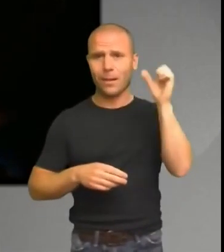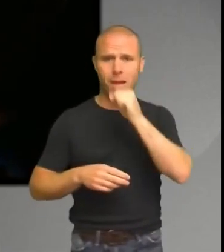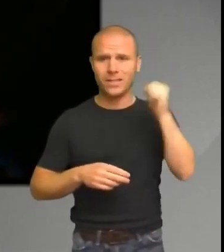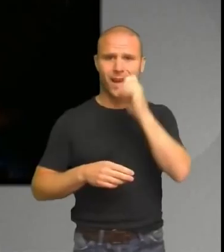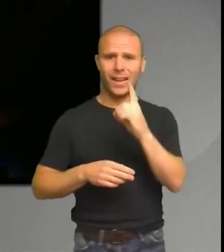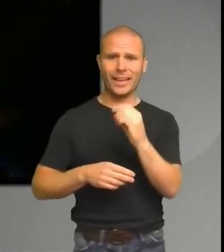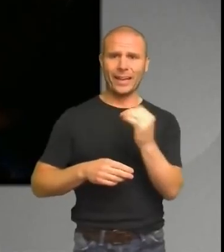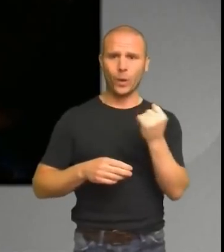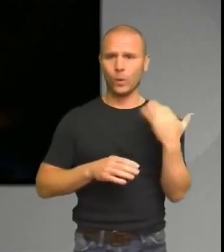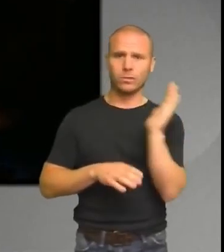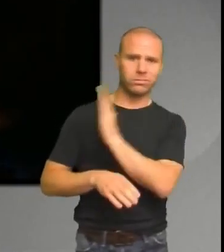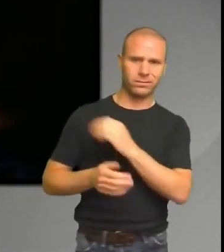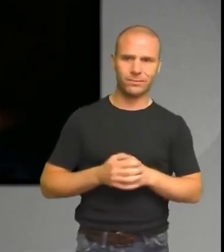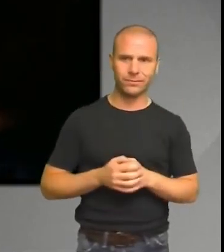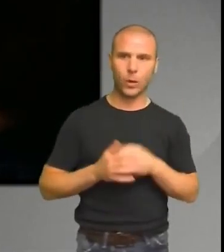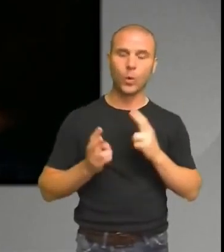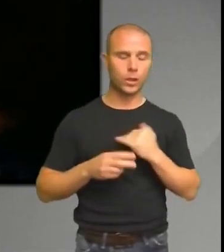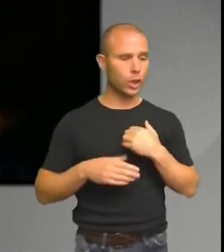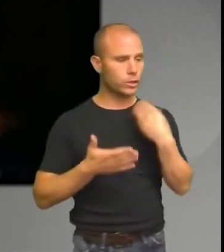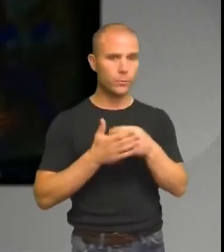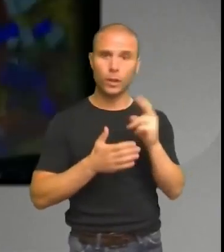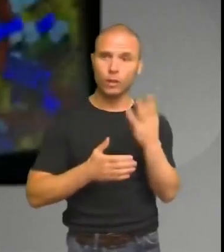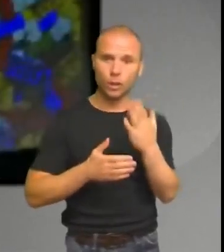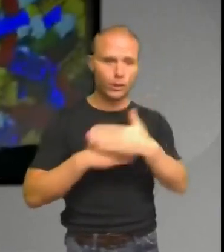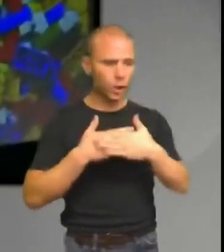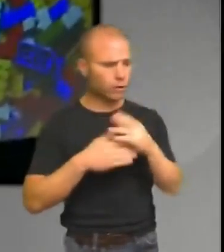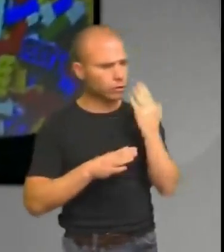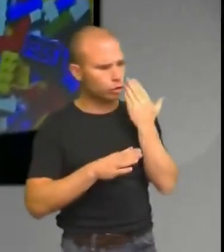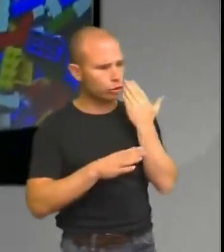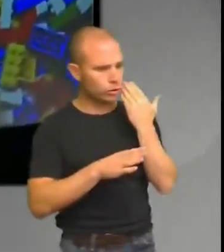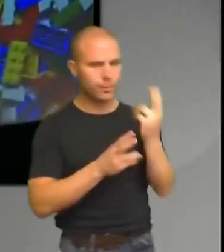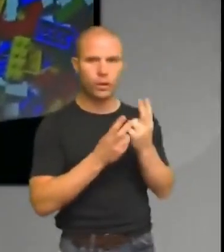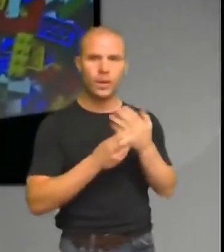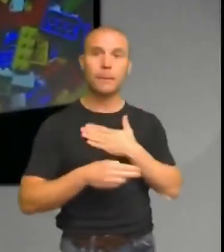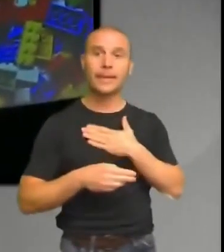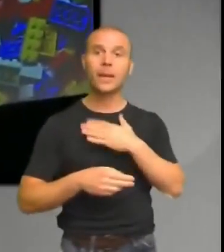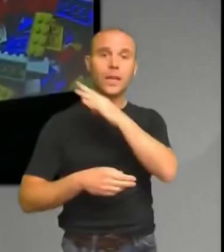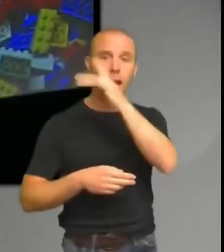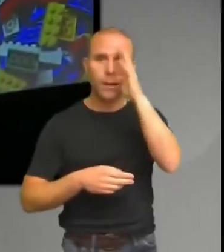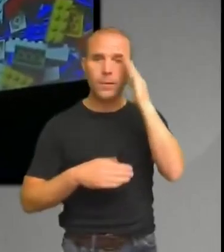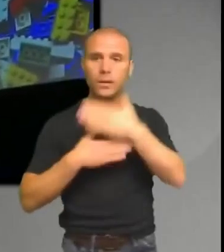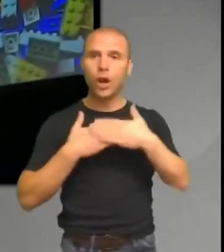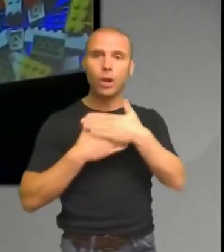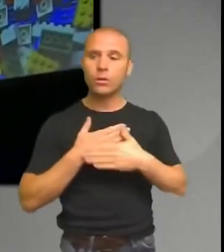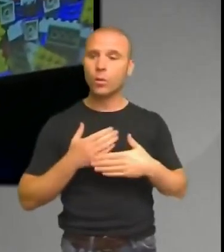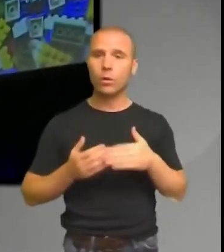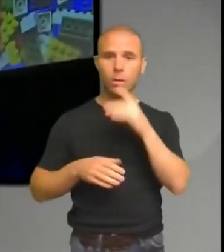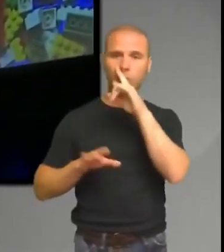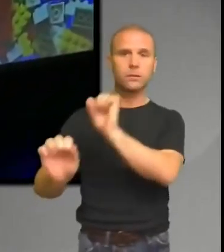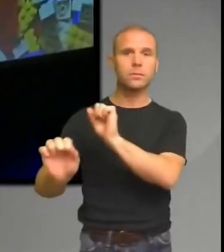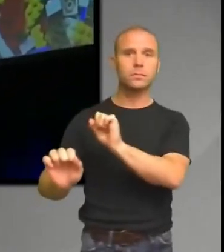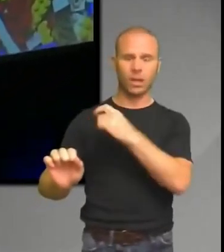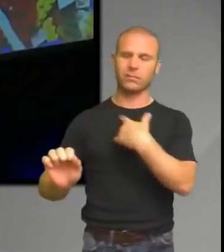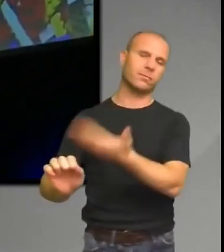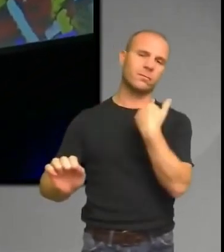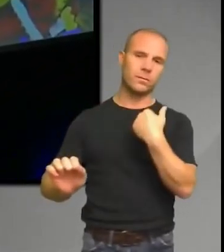Och sen ska man få, det var så länge sedan jag köpte en ny dator. Jag har ju kvar min gamla sak. Så att, varför kunde jag inte använda den? Och